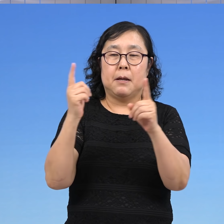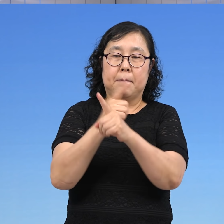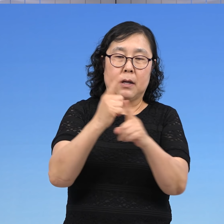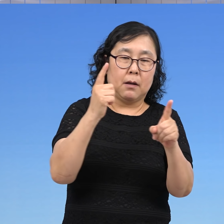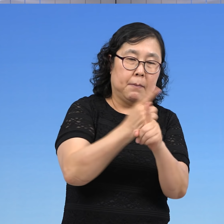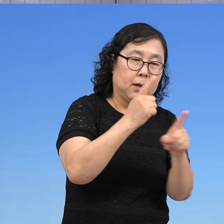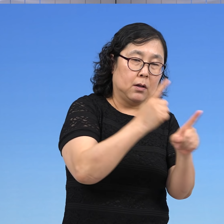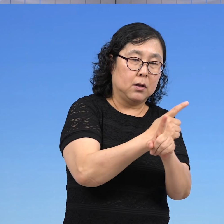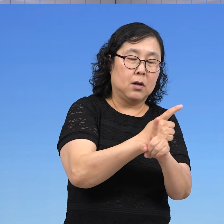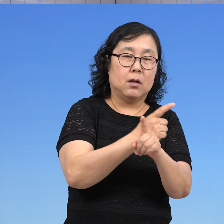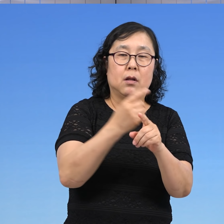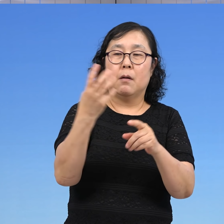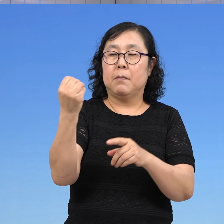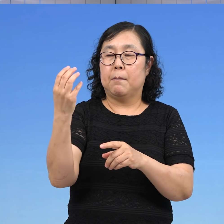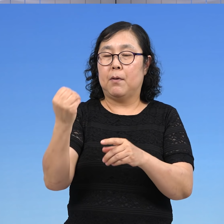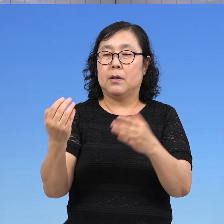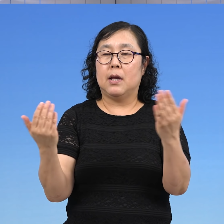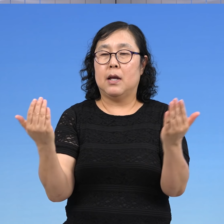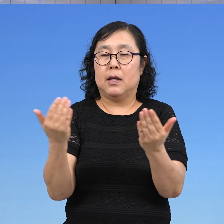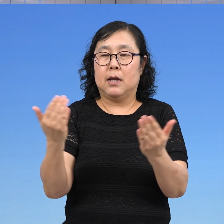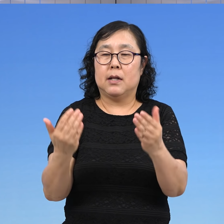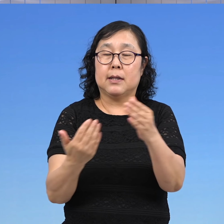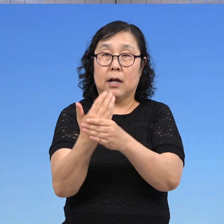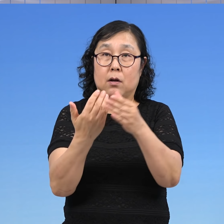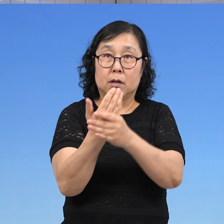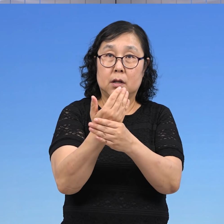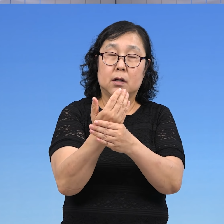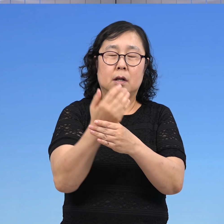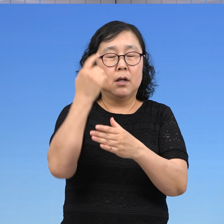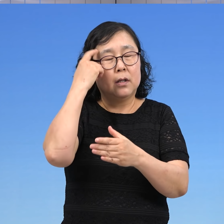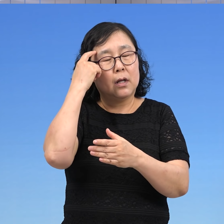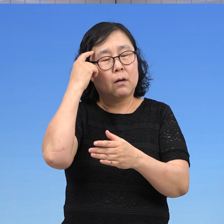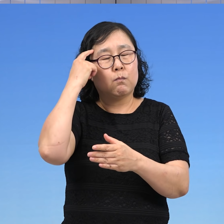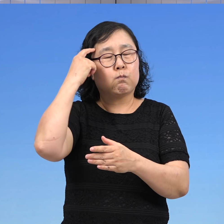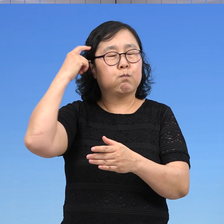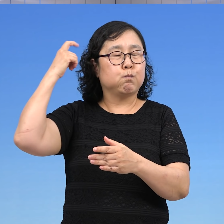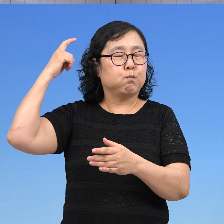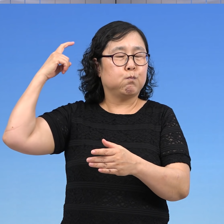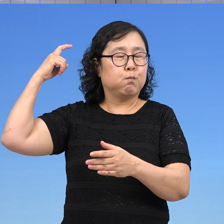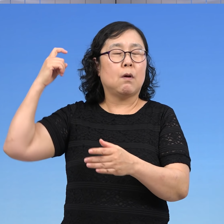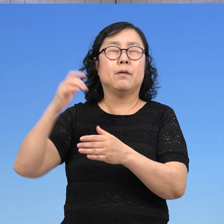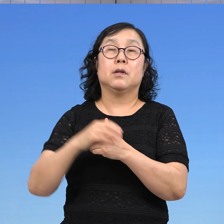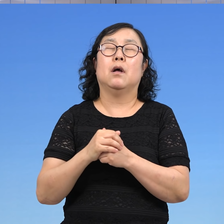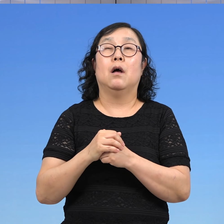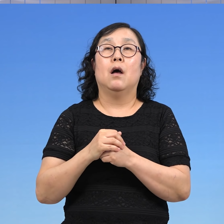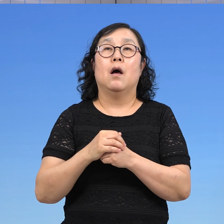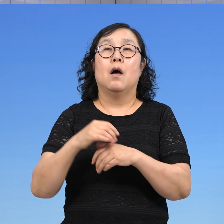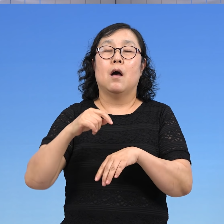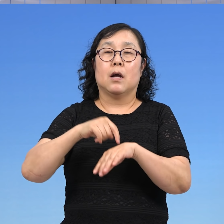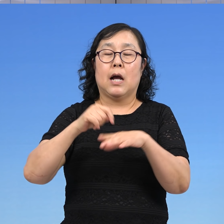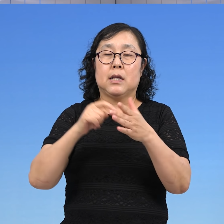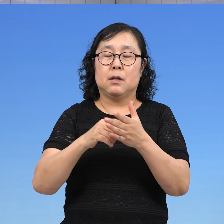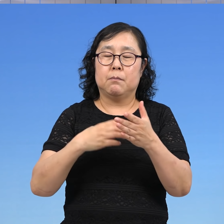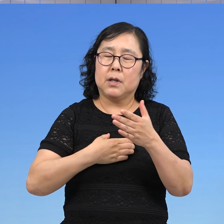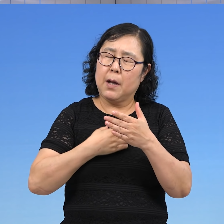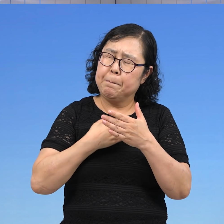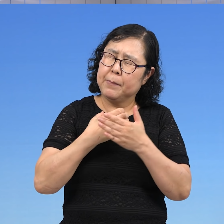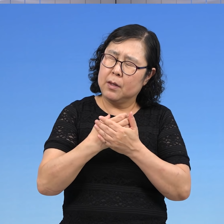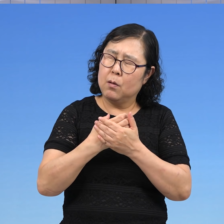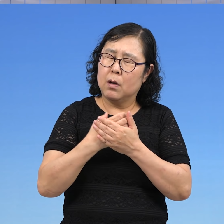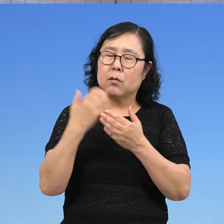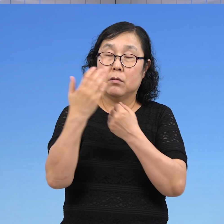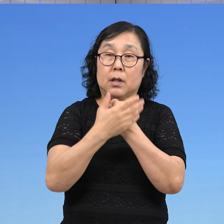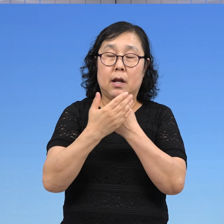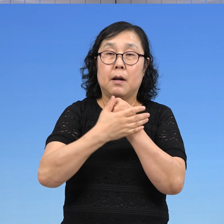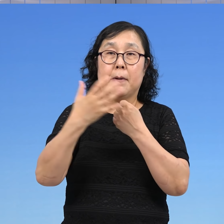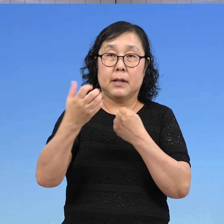맞던 몇 번의 사건이 있었는데요 그것들을 뒤 짚으면서 참 제가 가슴이 뭉클 끄라고 은혜를 받는